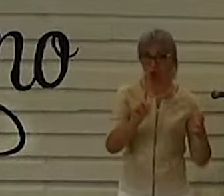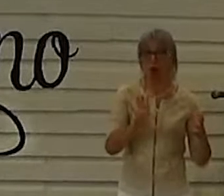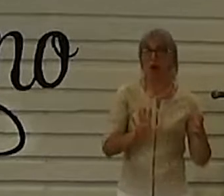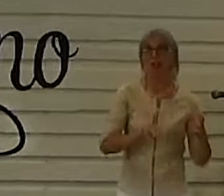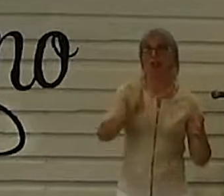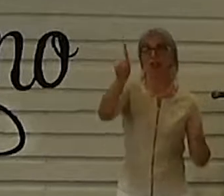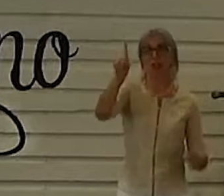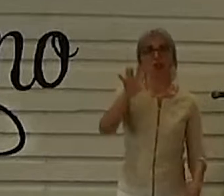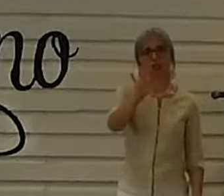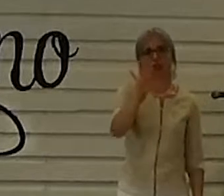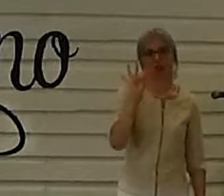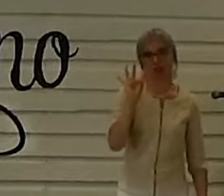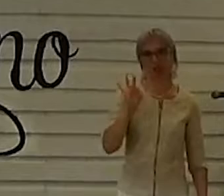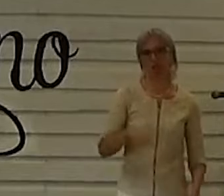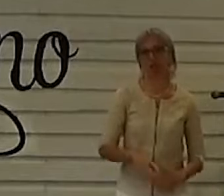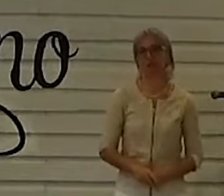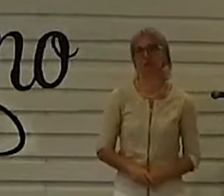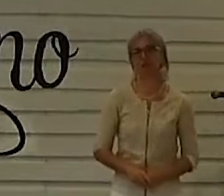Allora,